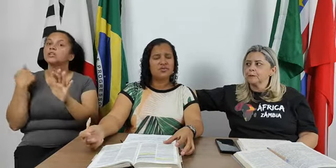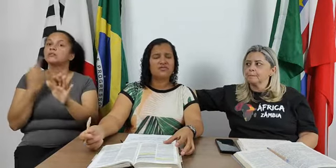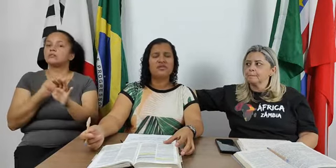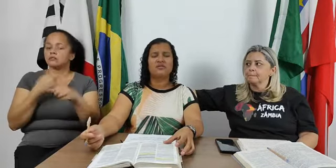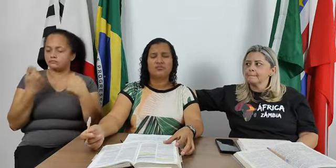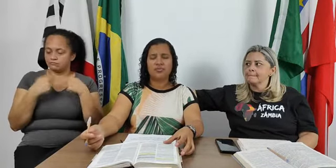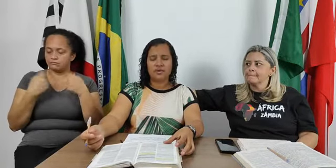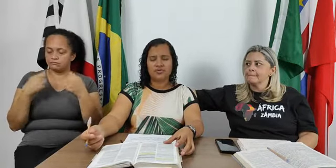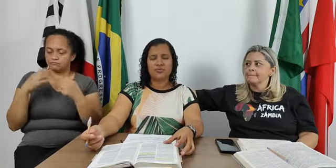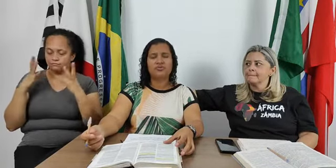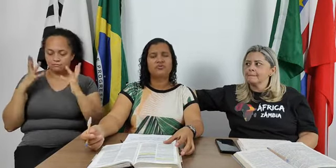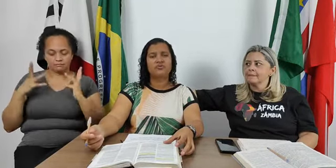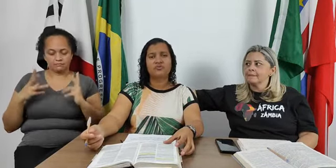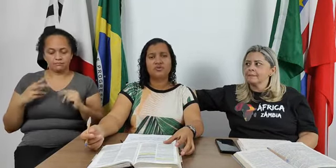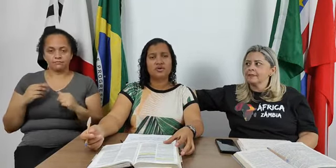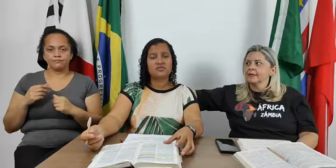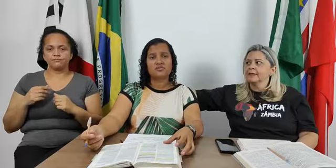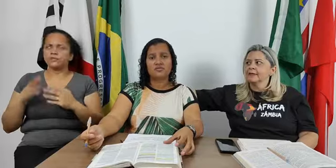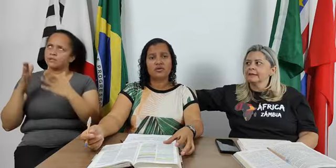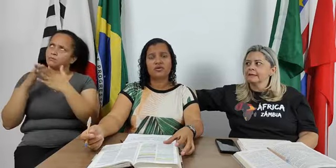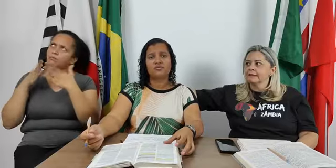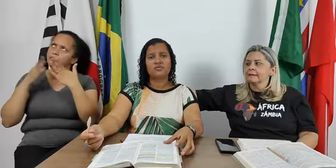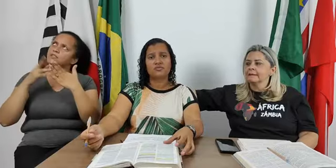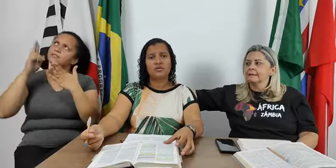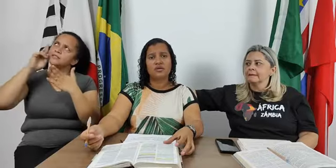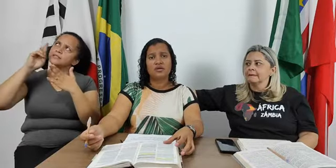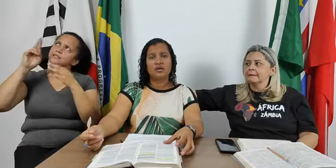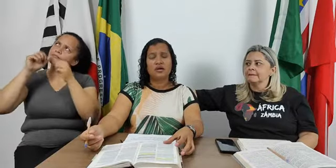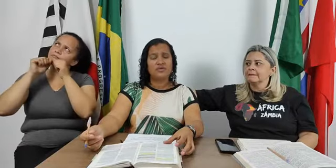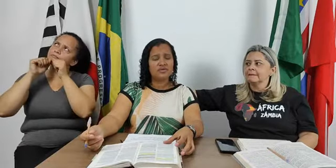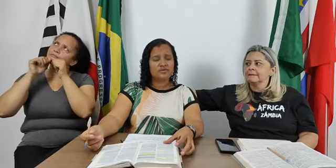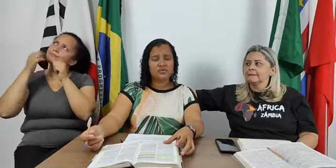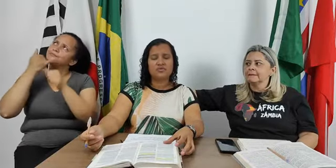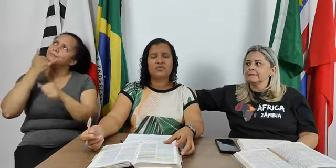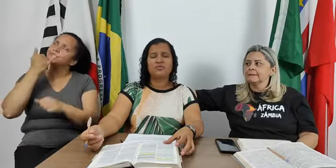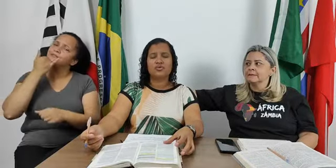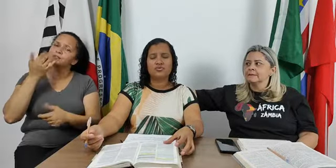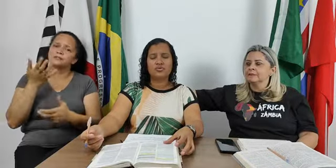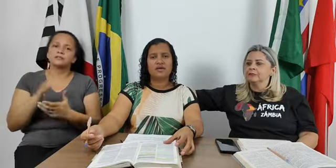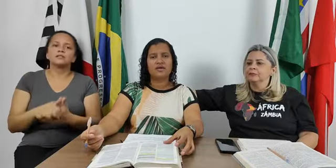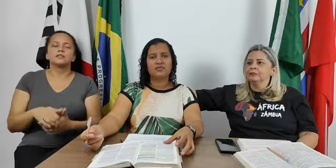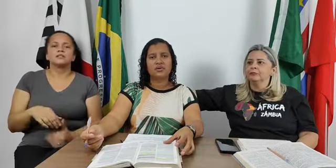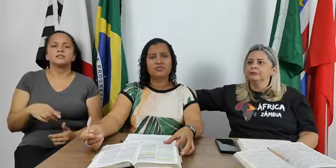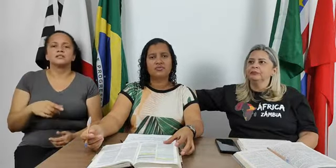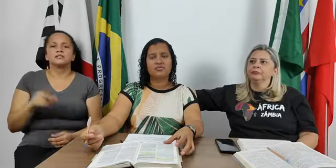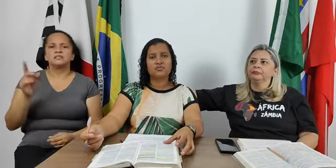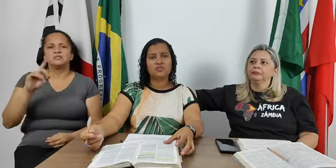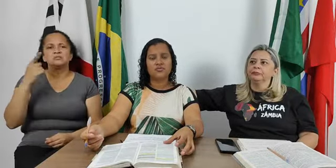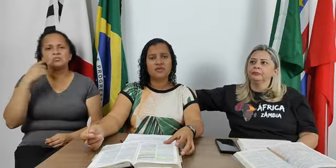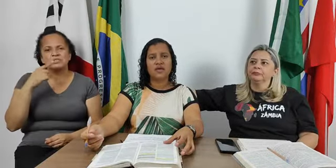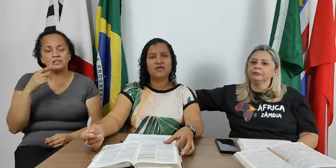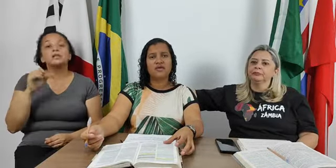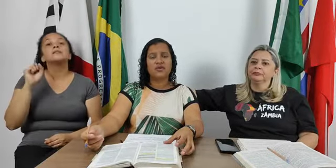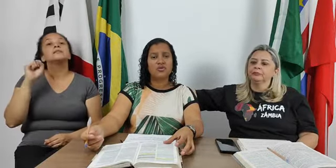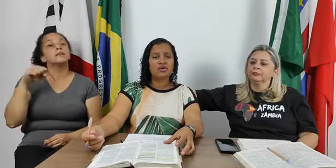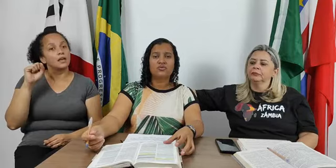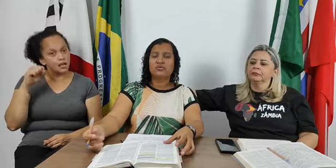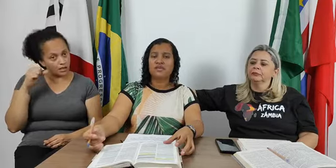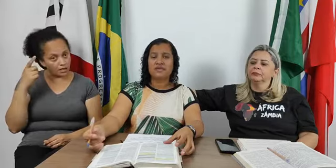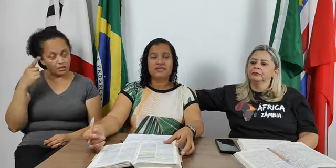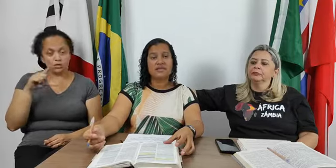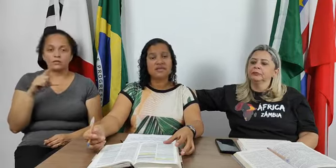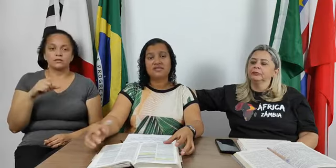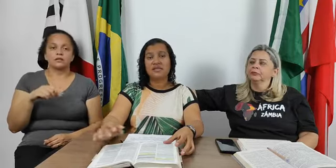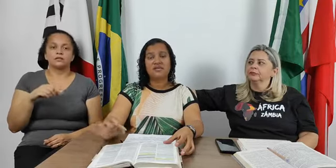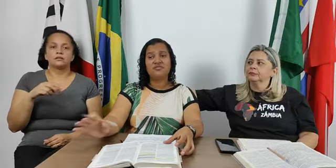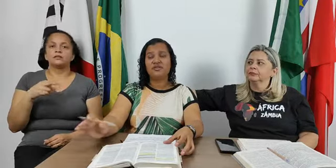Mas eu já vi, então pede para Jesus purificar seus olhos. Mas eu não consigo. Consegue, irmãos. Consegue. O que não